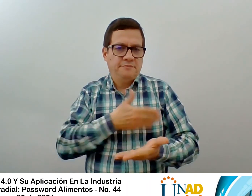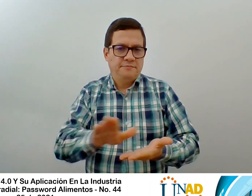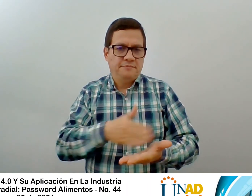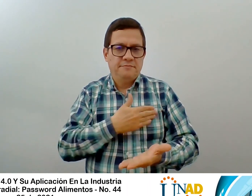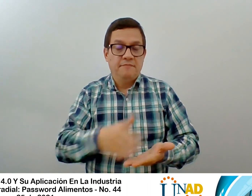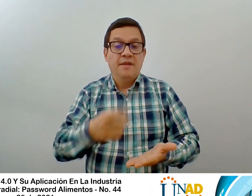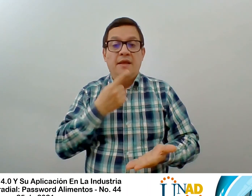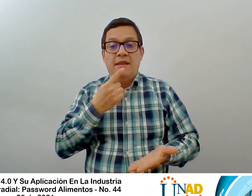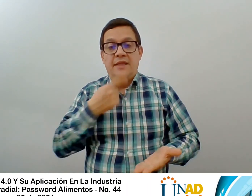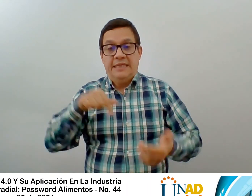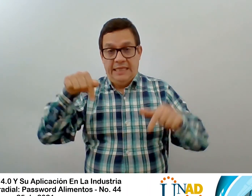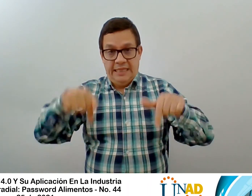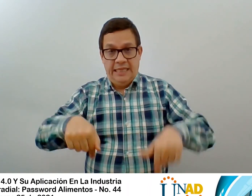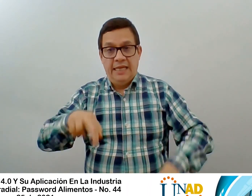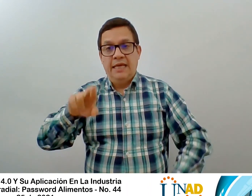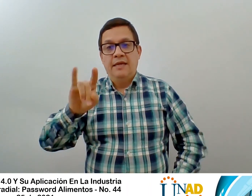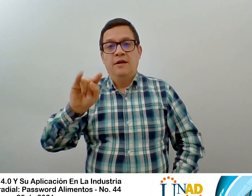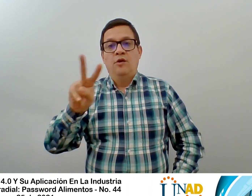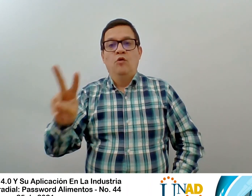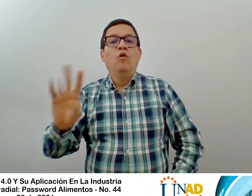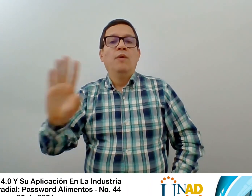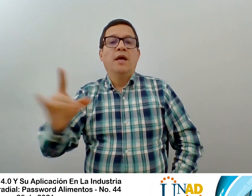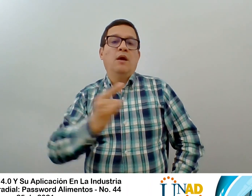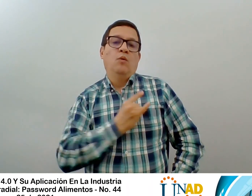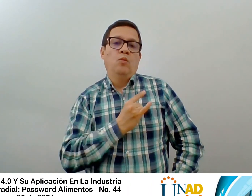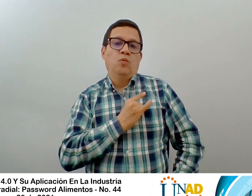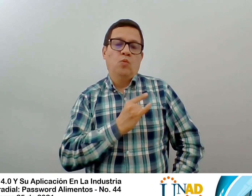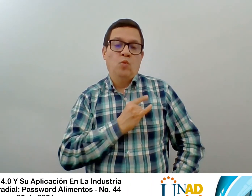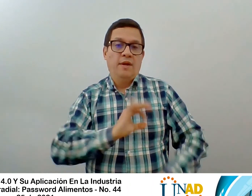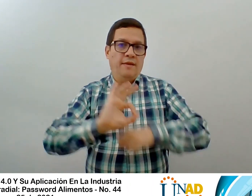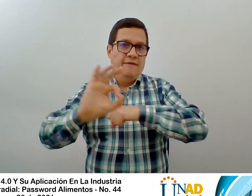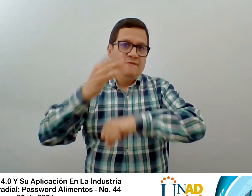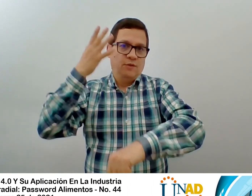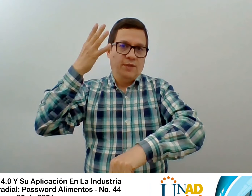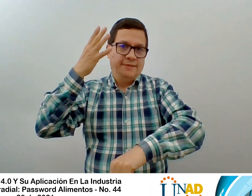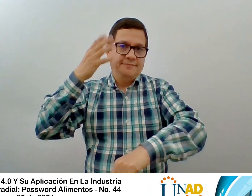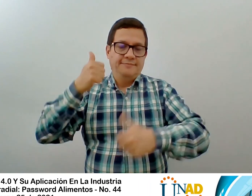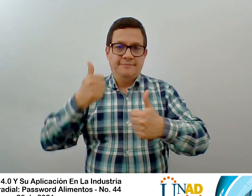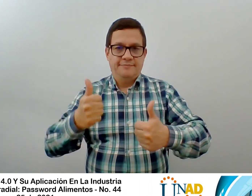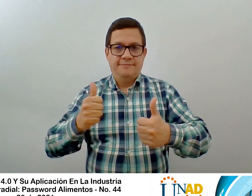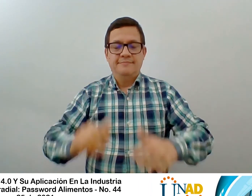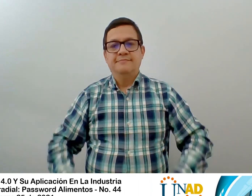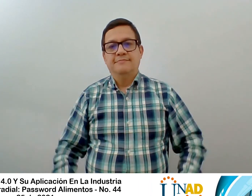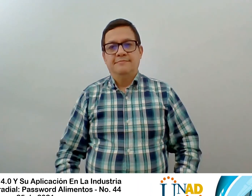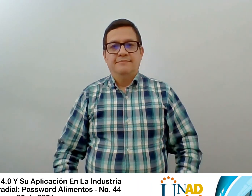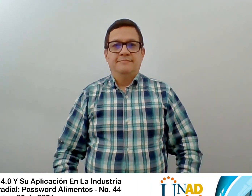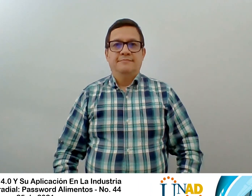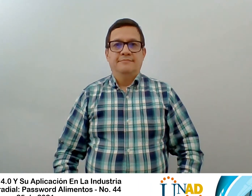Esto es RV, Radio UNAD Virtual.